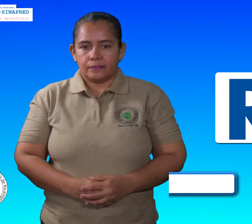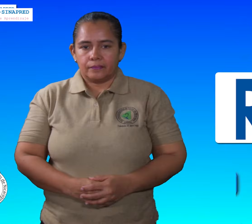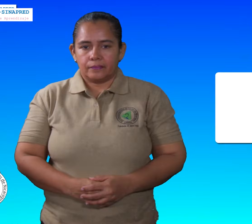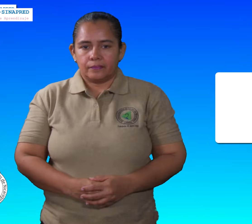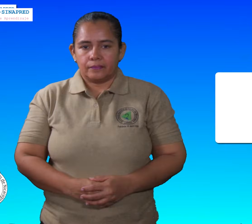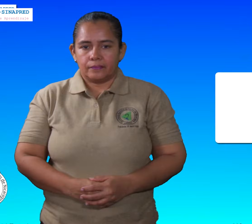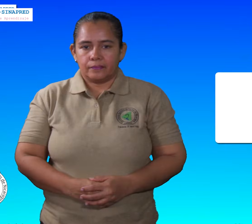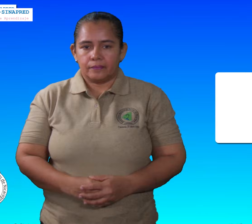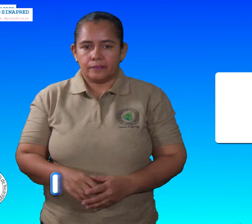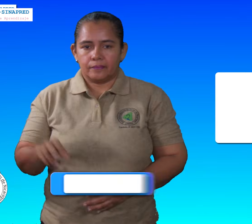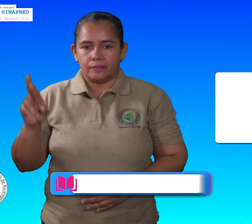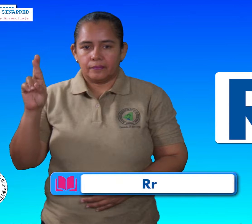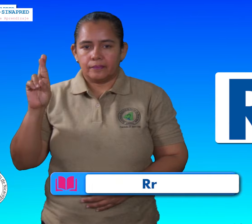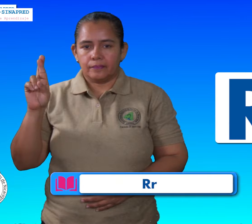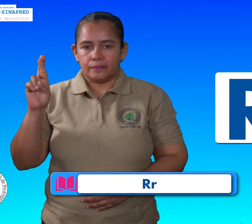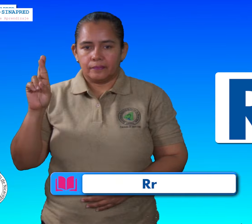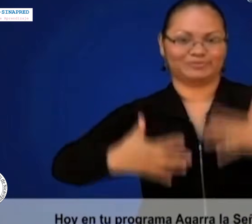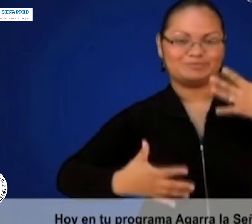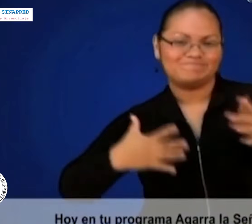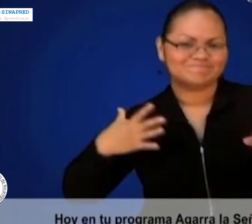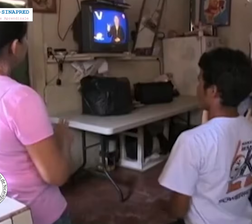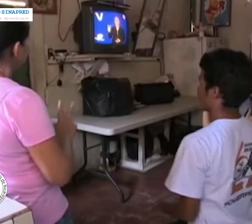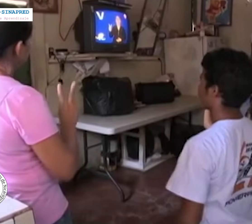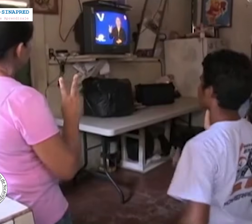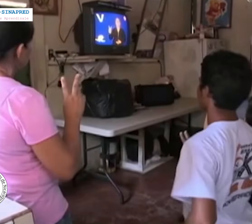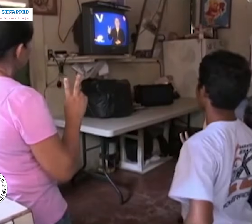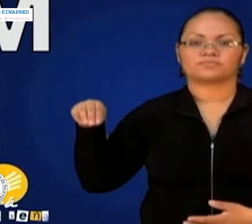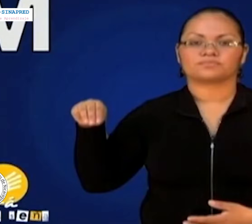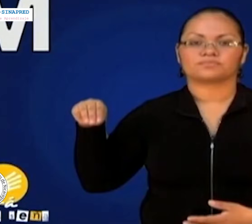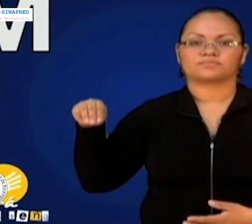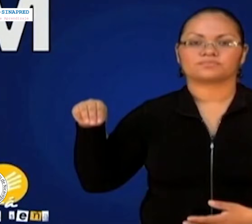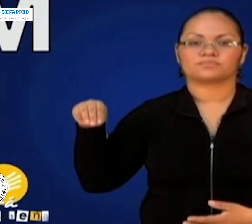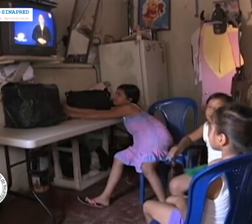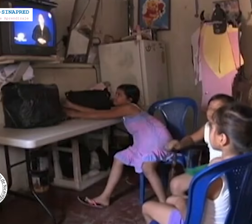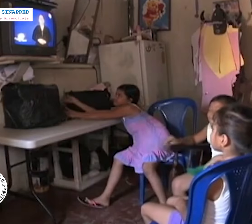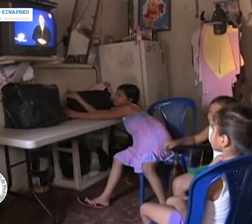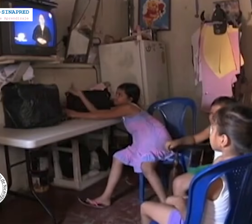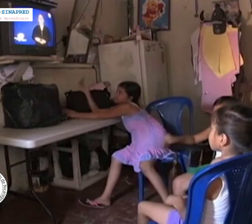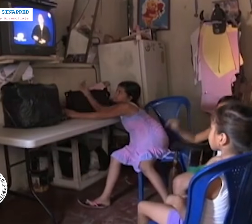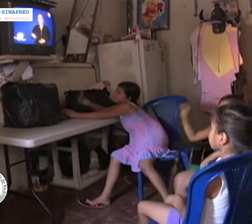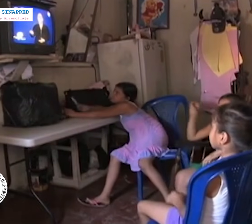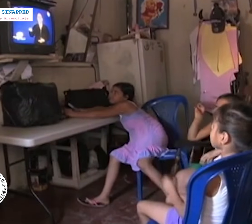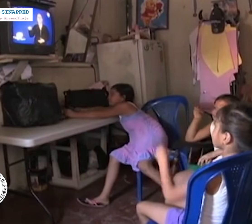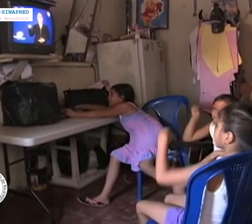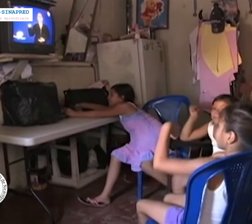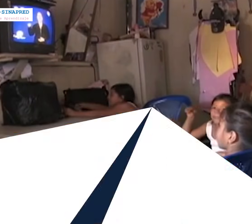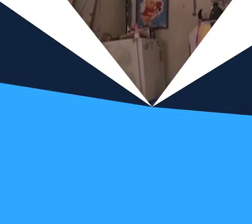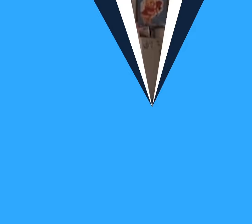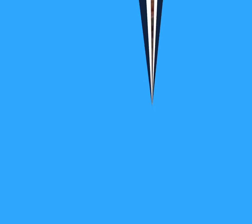nivel nacional, siempre en el esfuerzo de hacerlos sujetos de derechos y no objetos de protección.